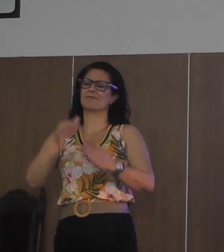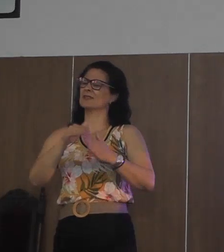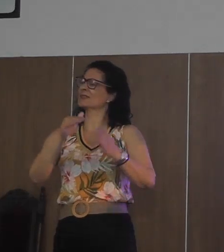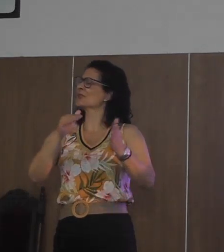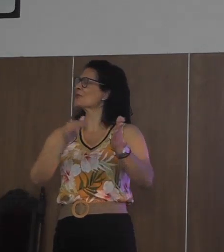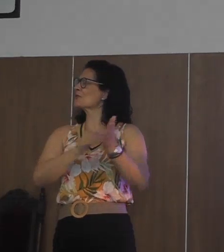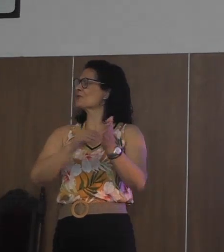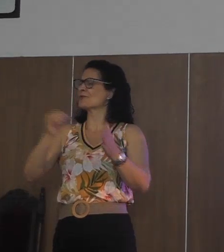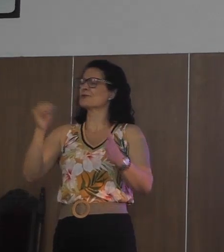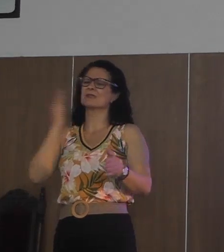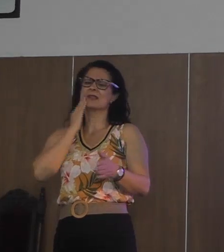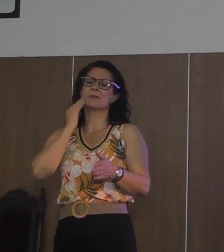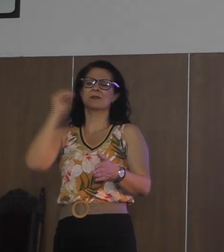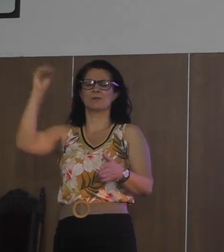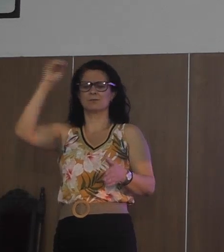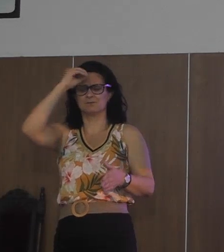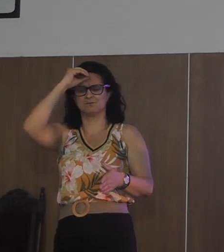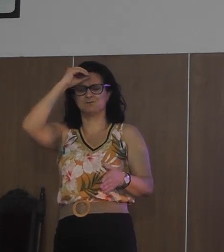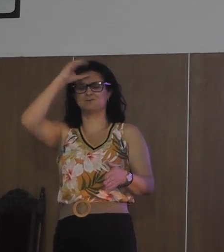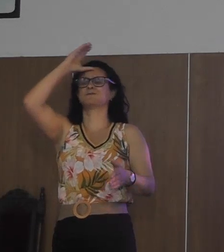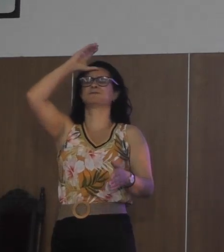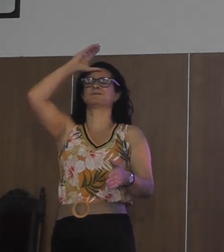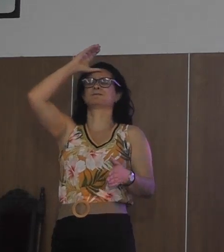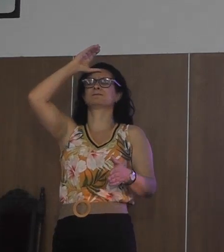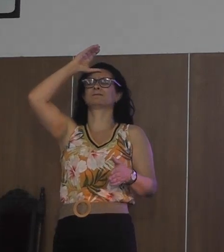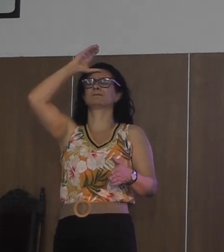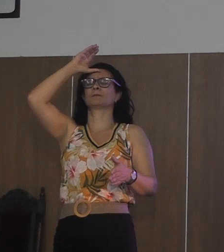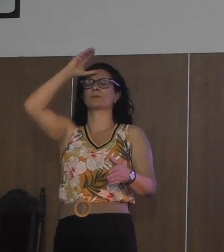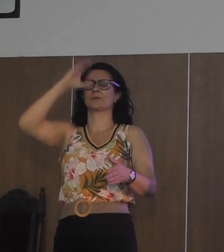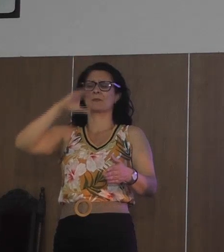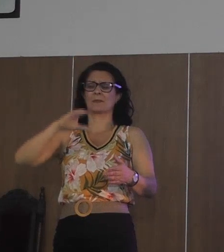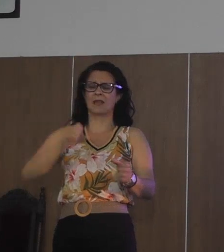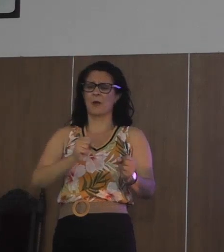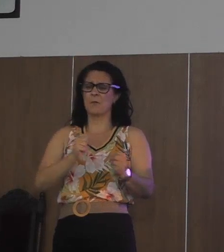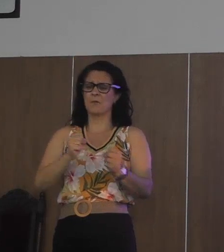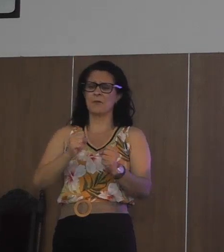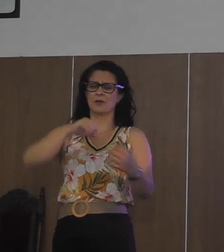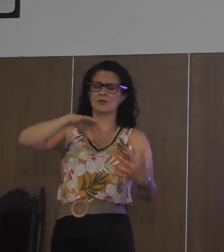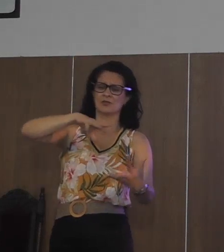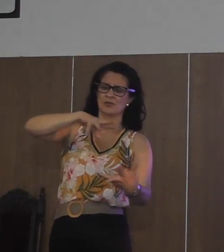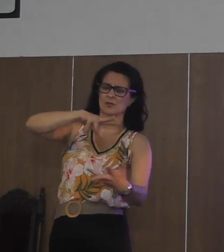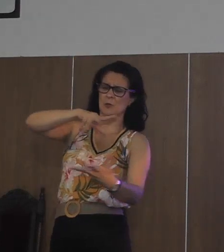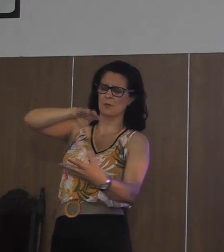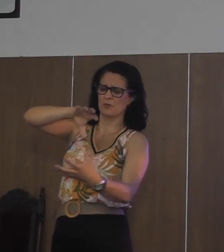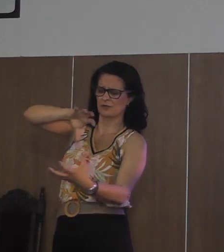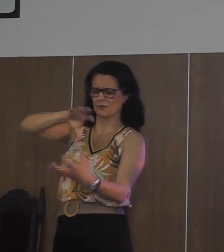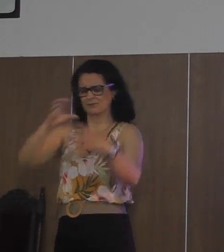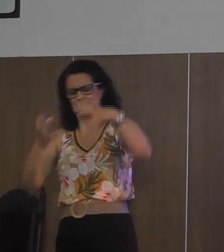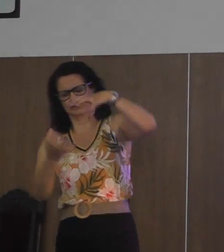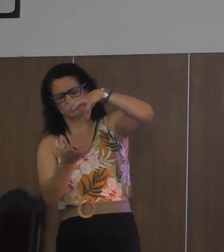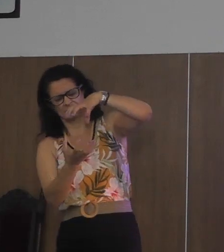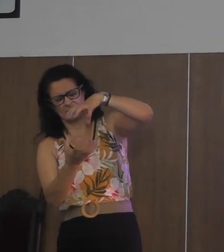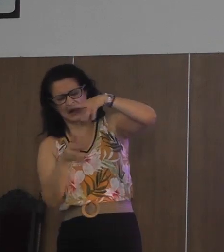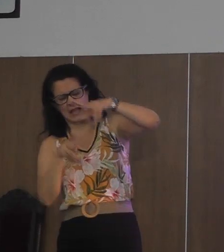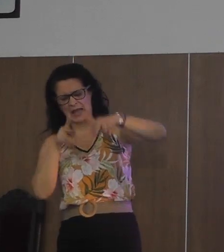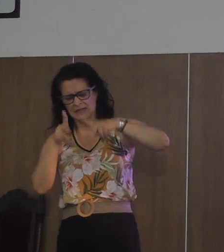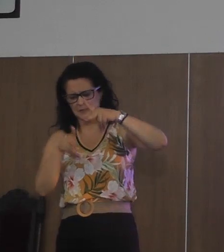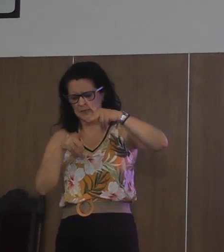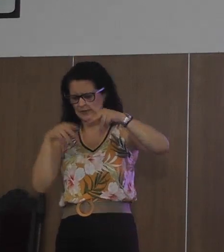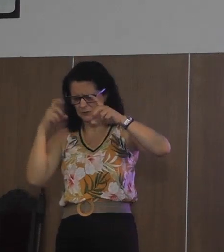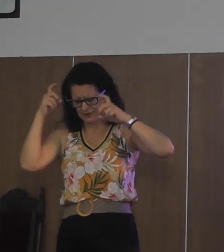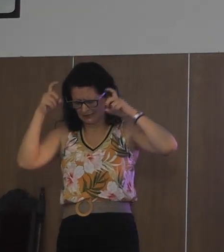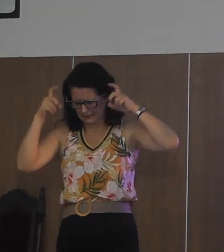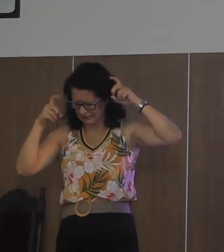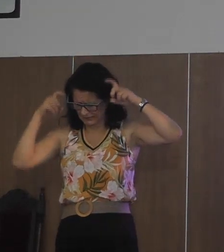Pode o mundo, ó Deus, estar abalado, em um caos, em um desespero, algumas pessoas entrando, ó Deus, mas nós